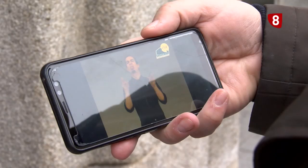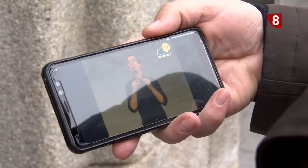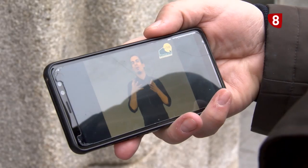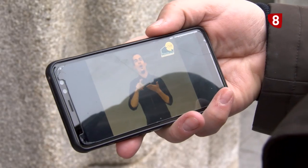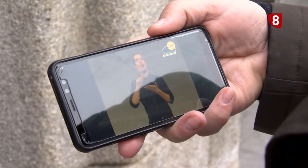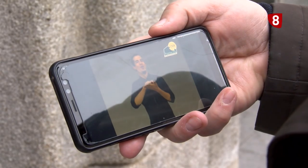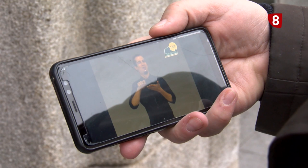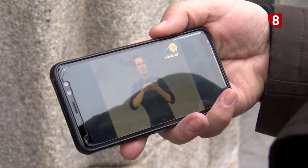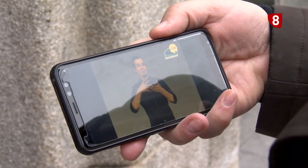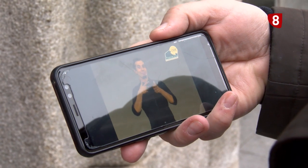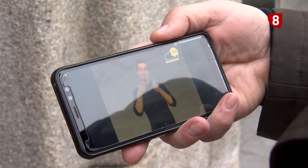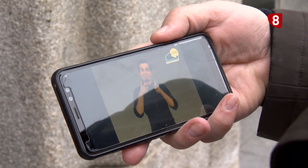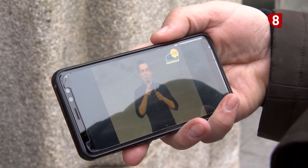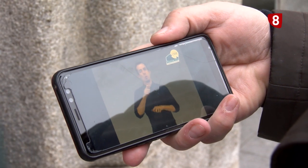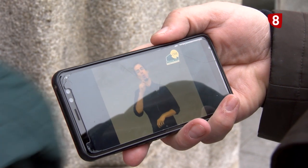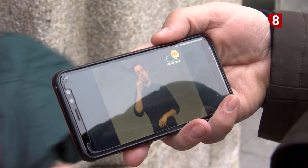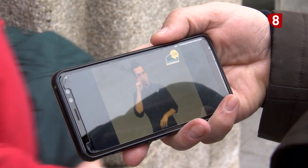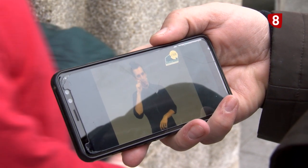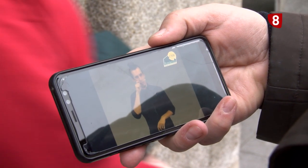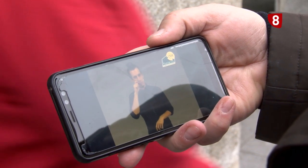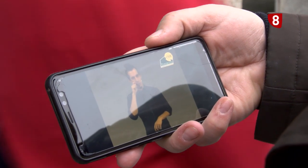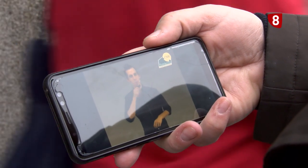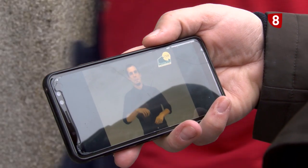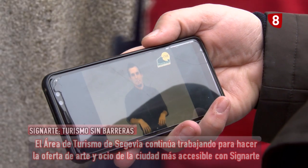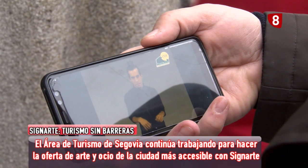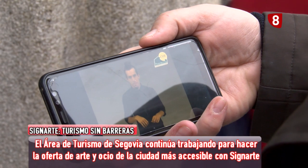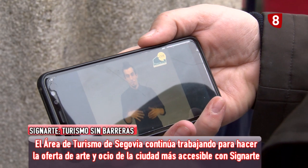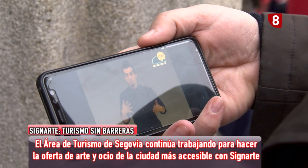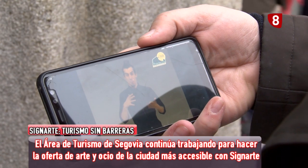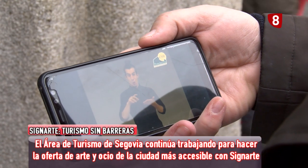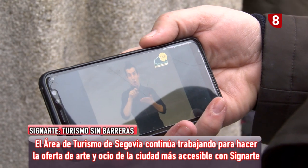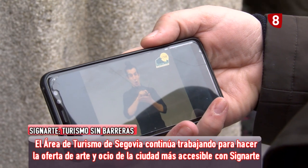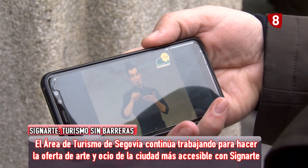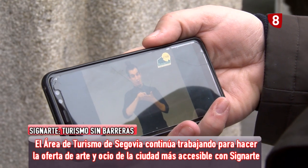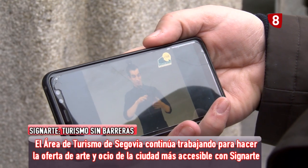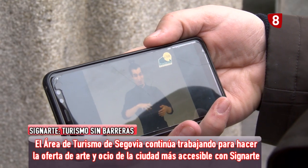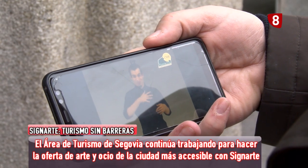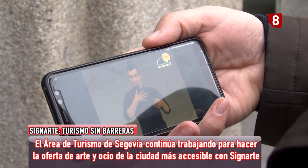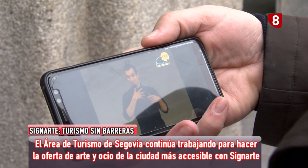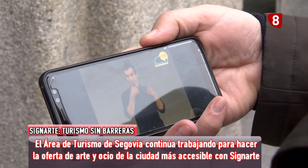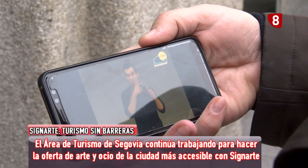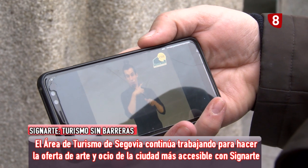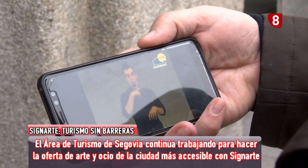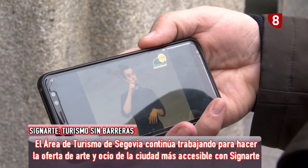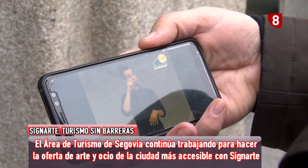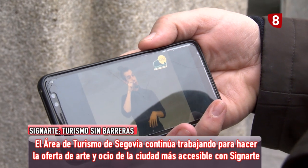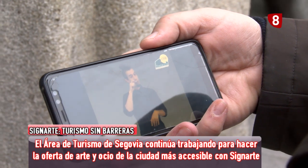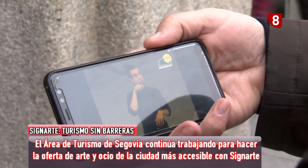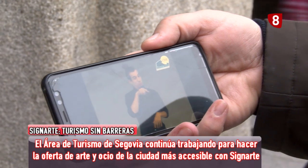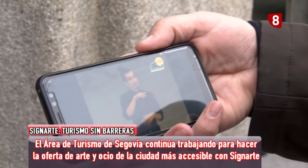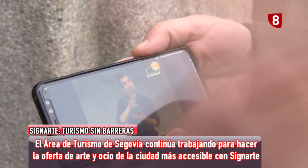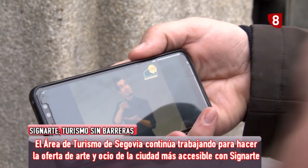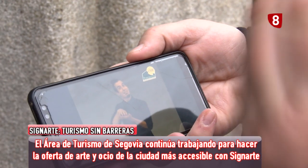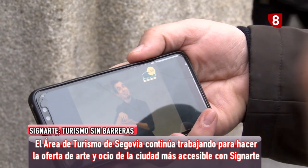les llegue de manera más accesible todo esto es muy importante como funcionaría en el caso de que acuda a un museo por ejemplo aquí en segovia